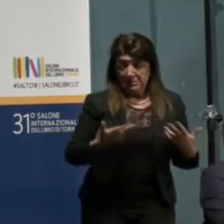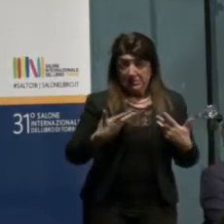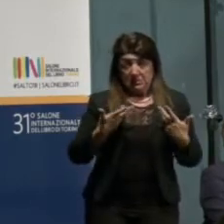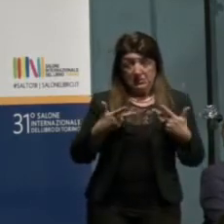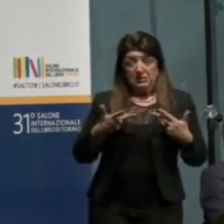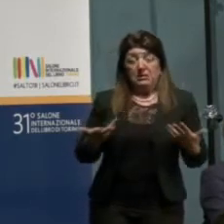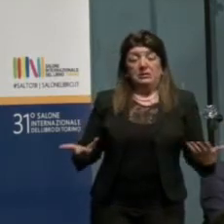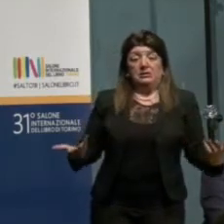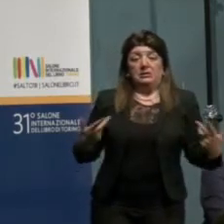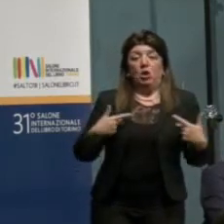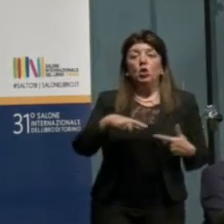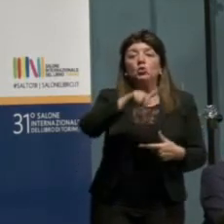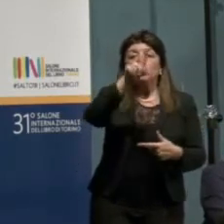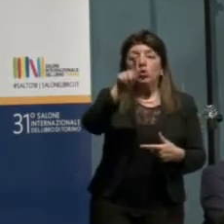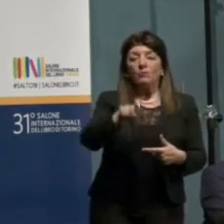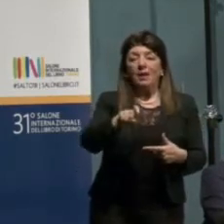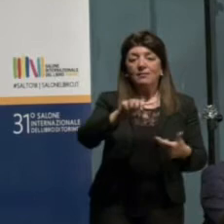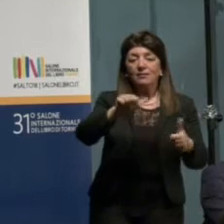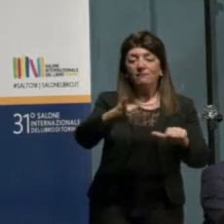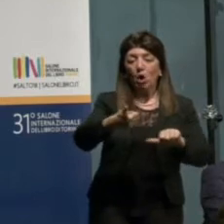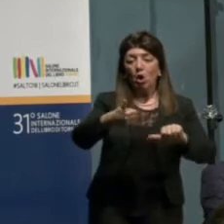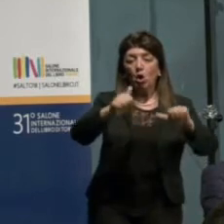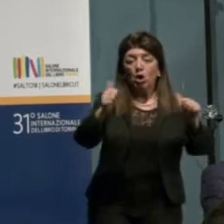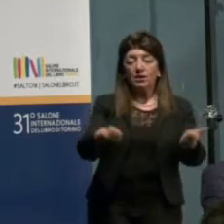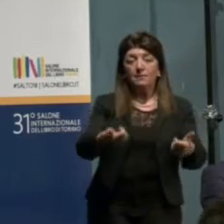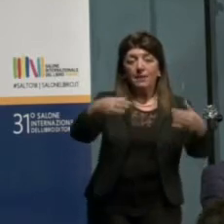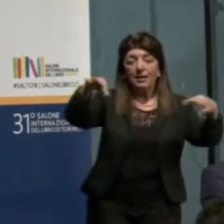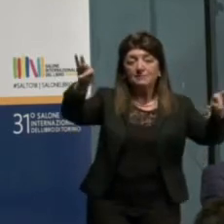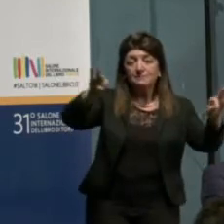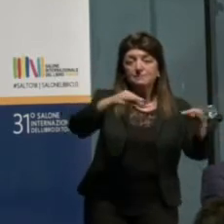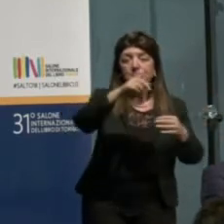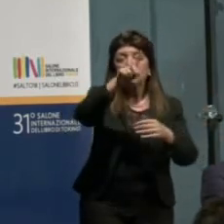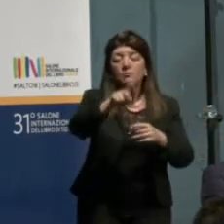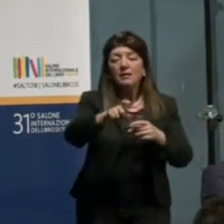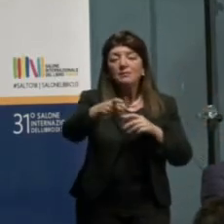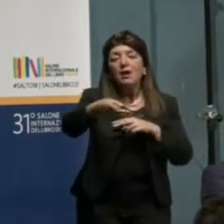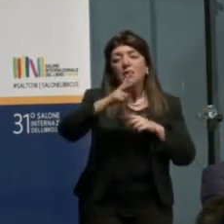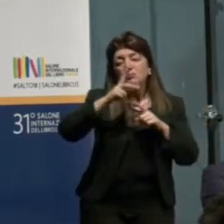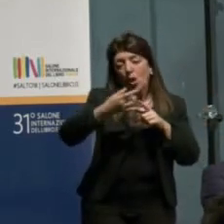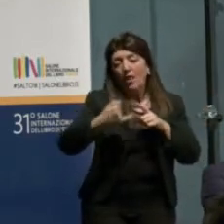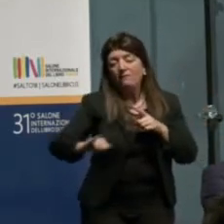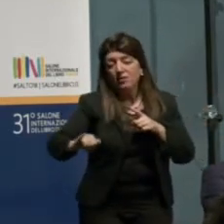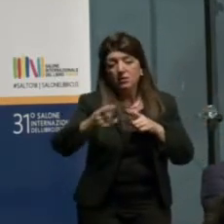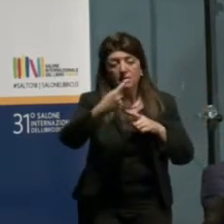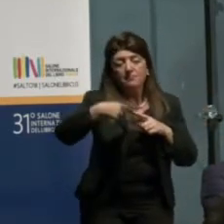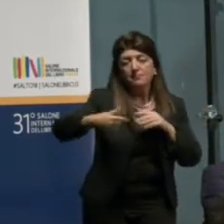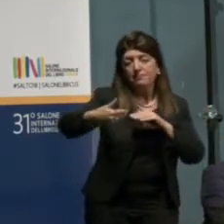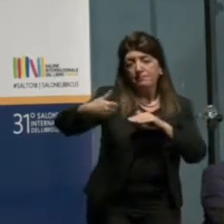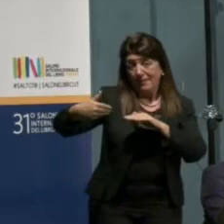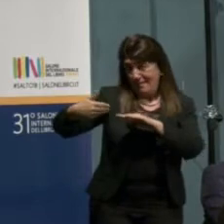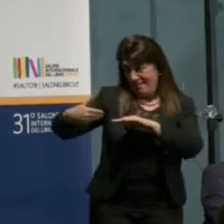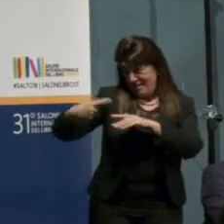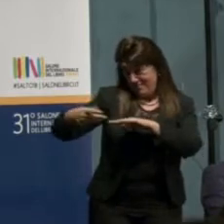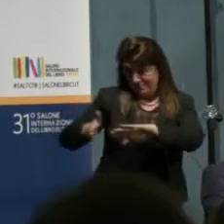lascio in sospeso e poi magari pensiamo alla risposta alla fine voi sapete che il 15 maggio prossimo